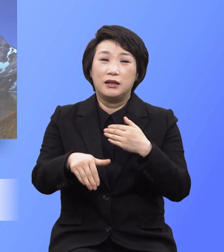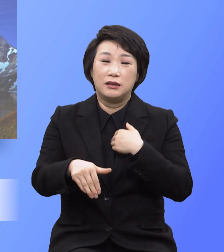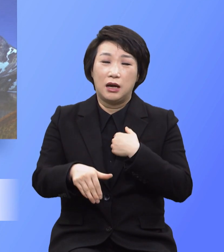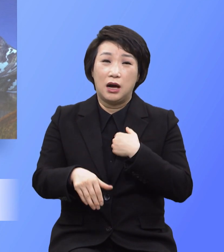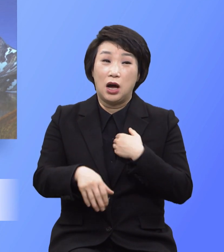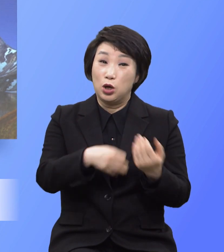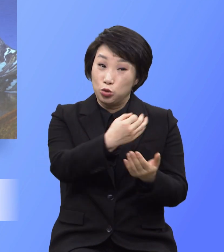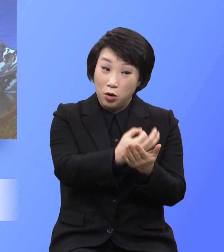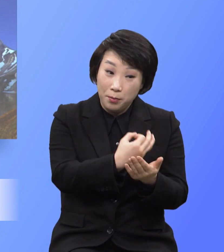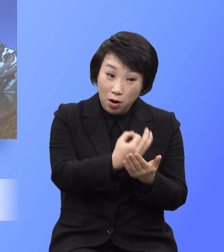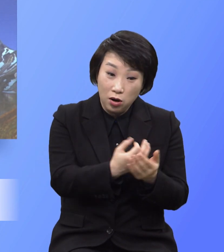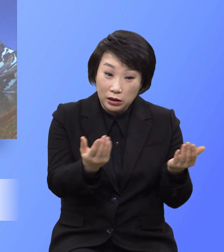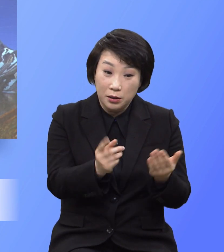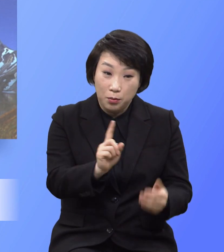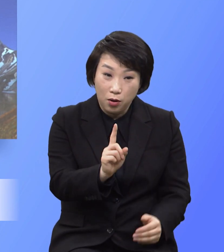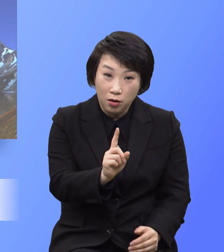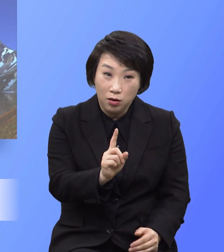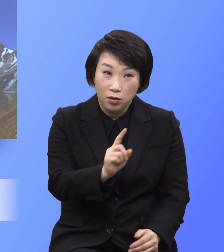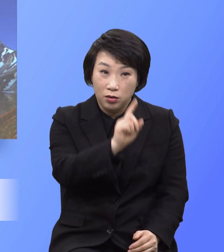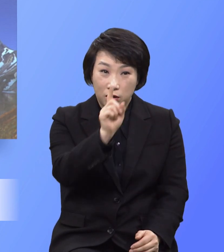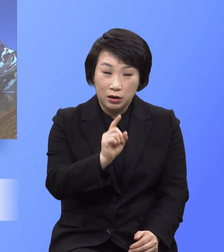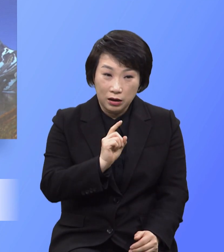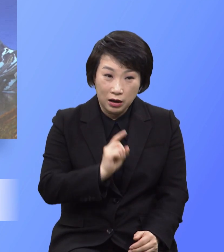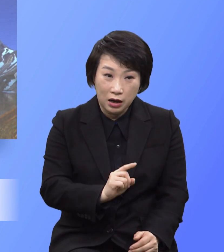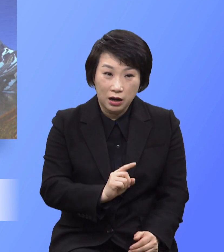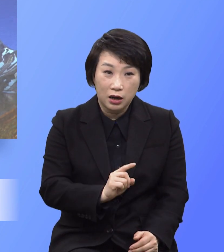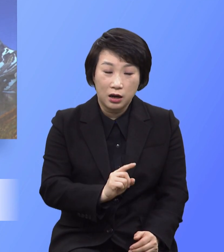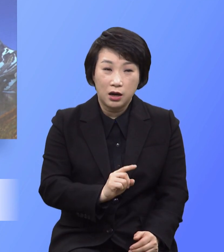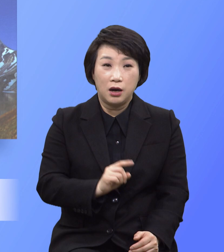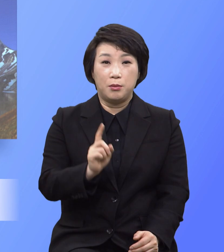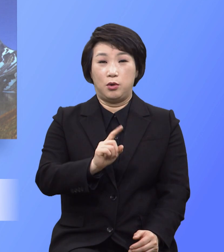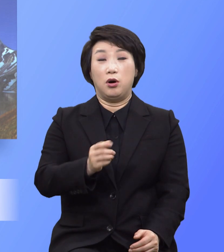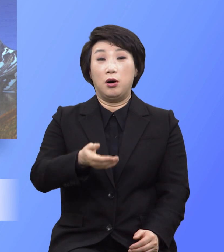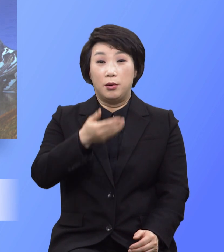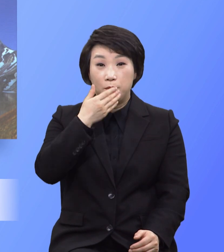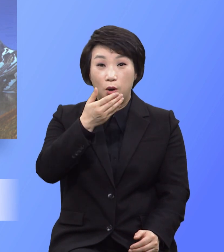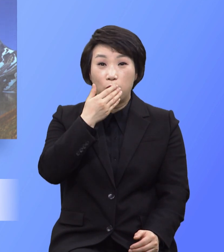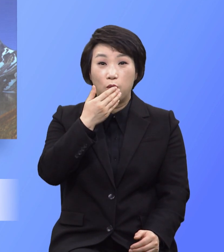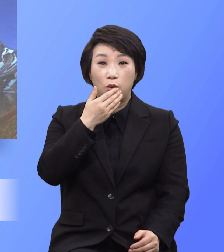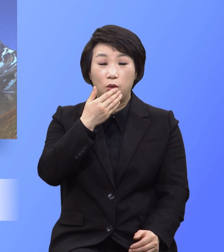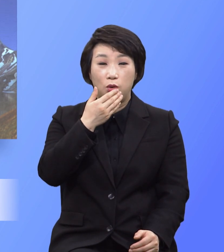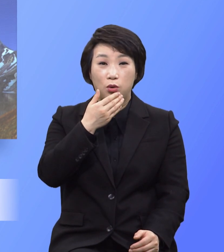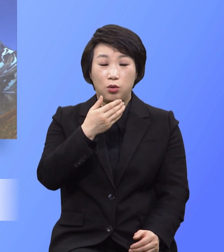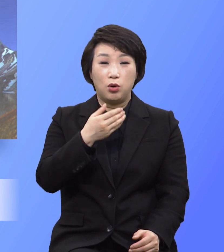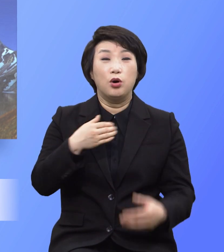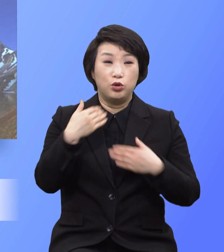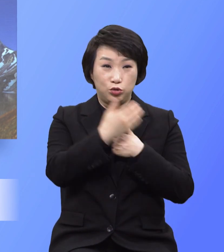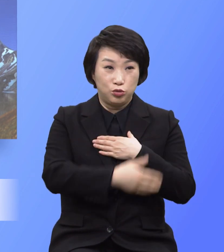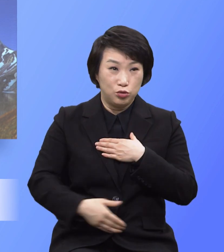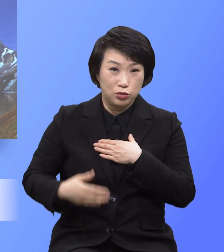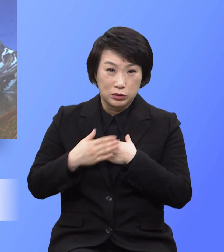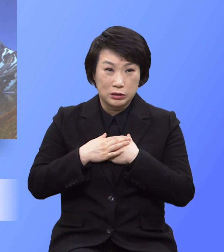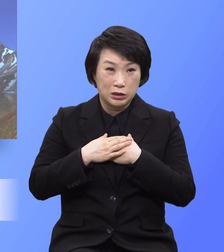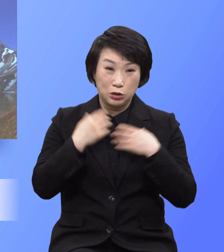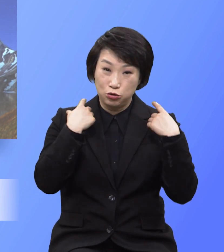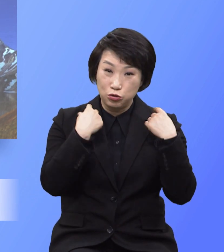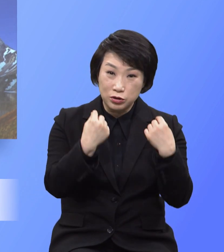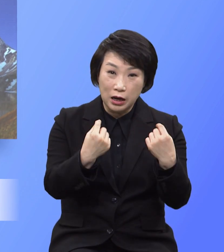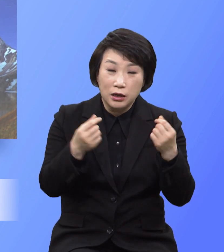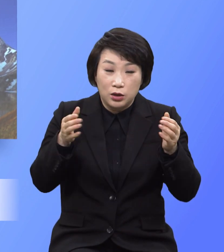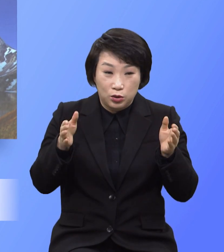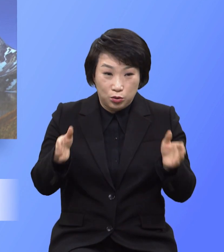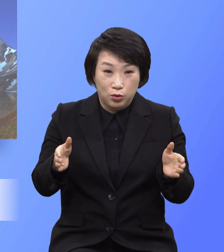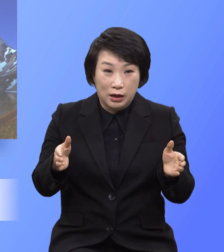내가 돈 벌어서 벌어나 그저 먹고 육신이 지탱하는